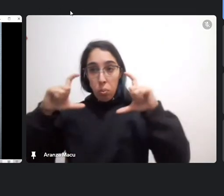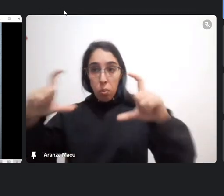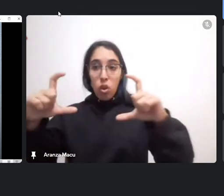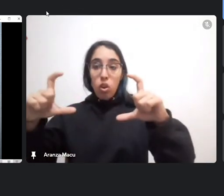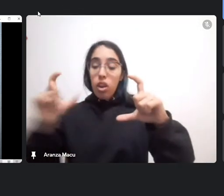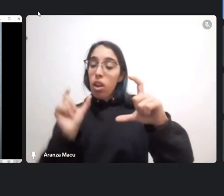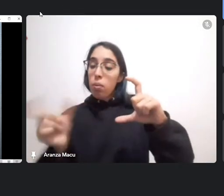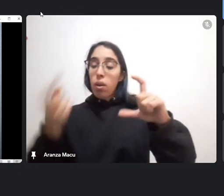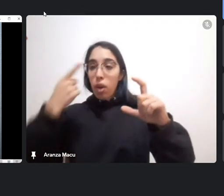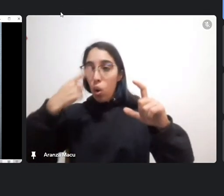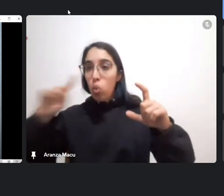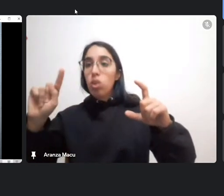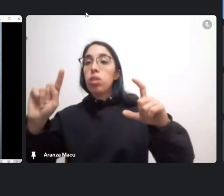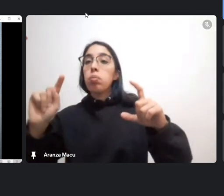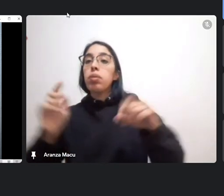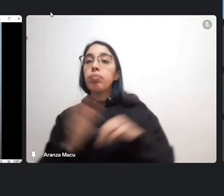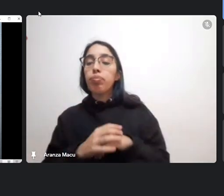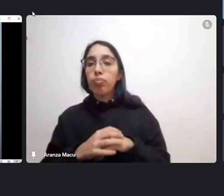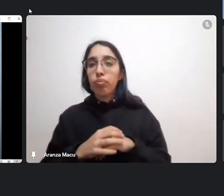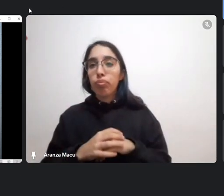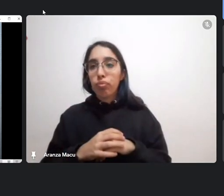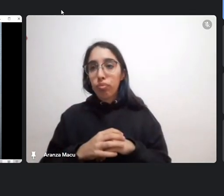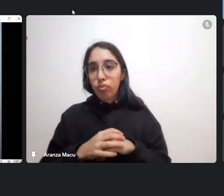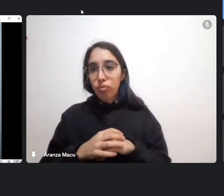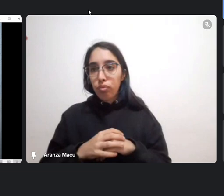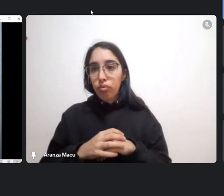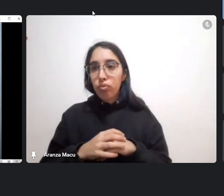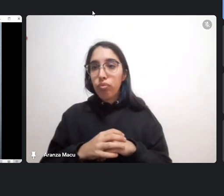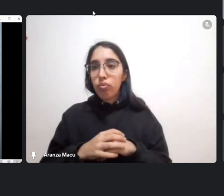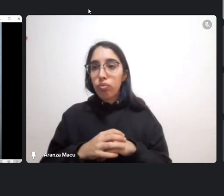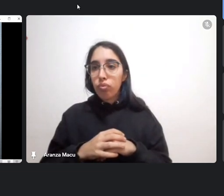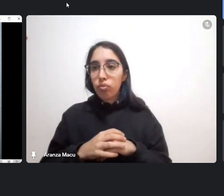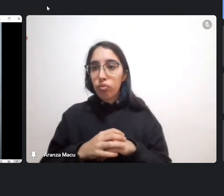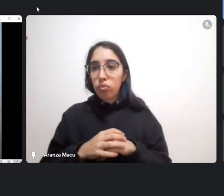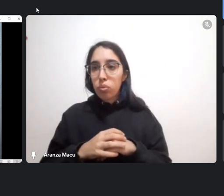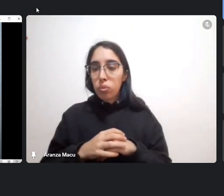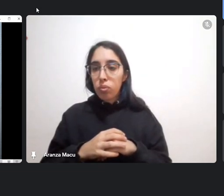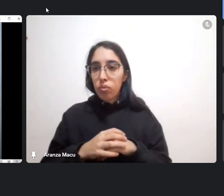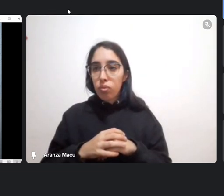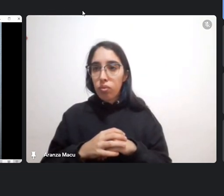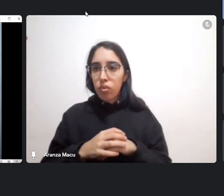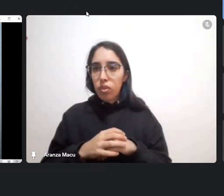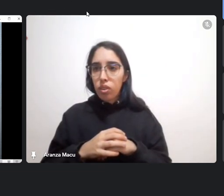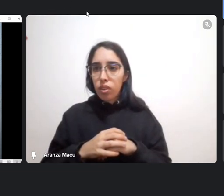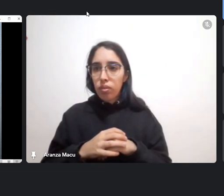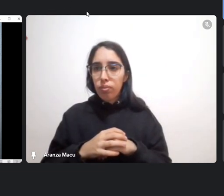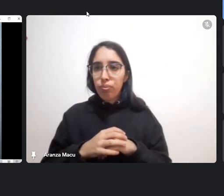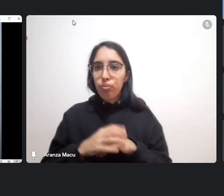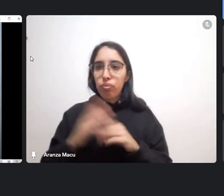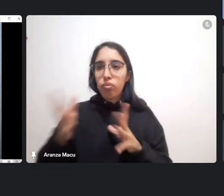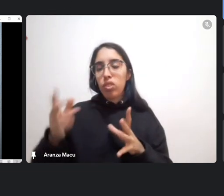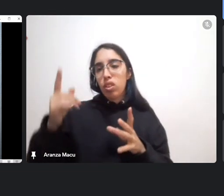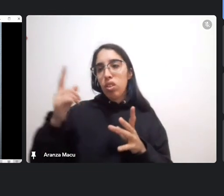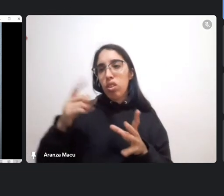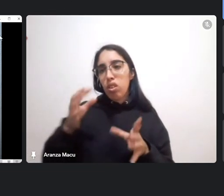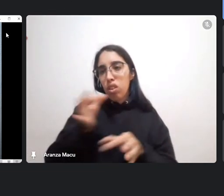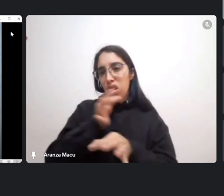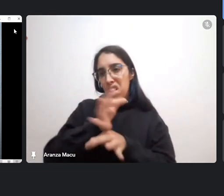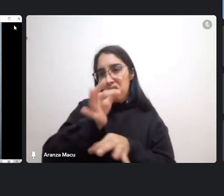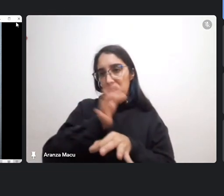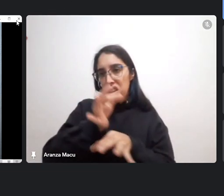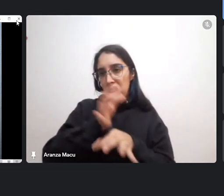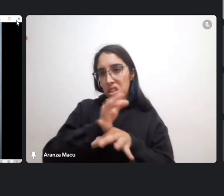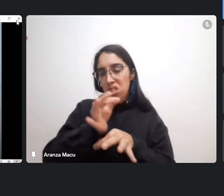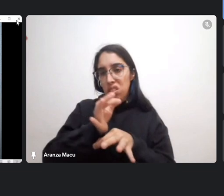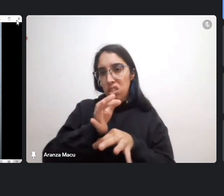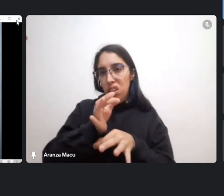por remoto o híbrido. O sea, su enseñanza remota o híbrida. Bien. Acá